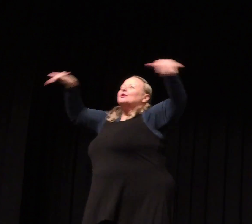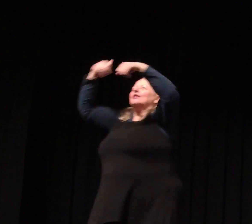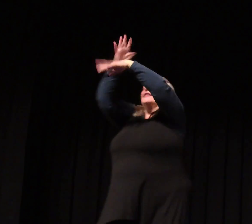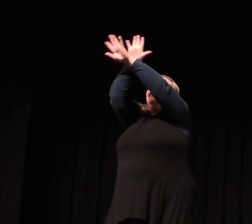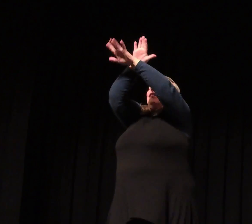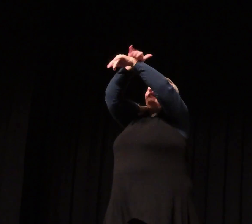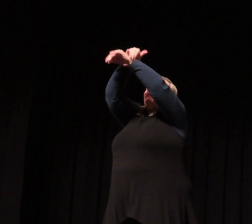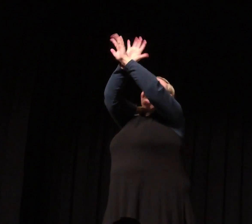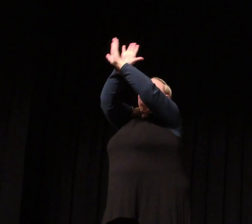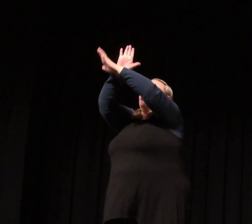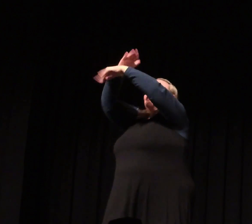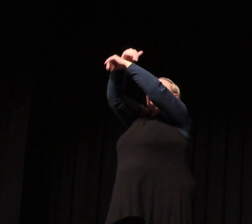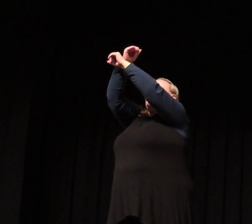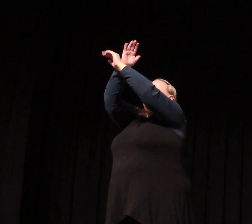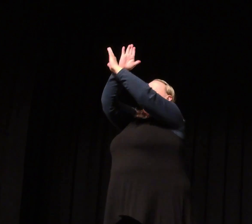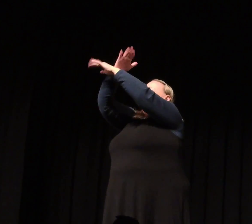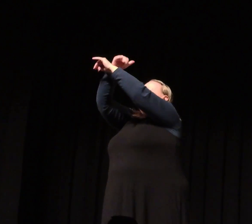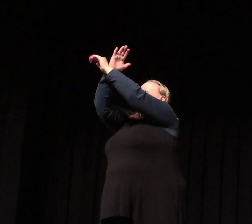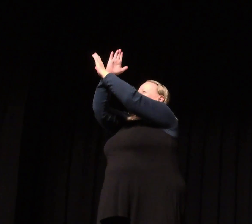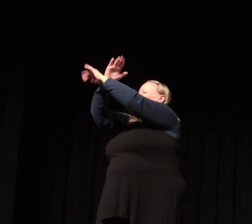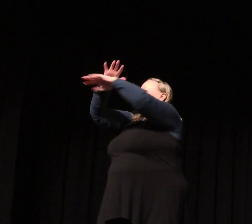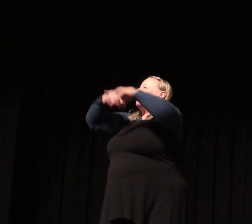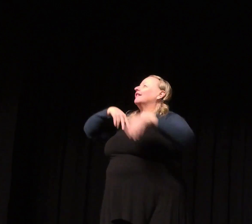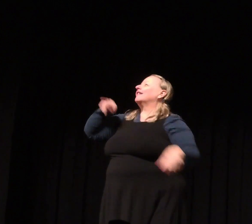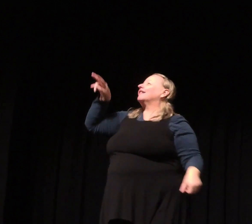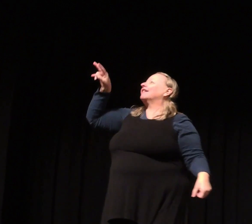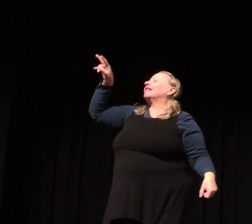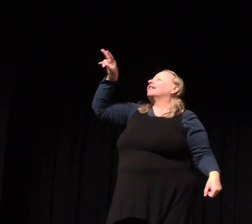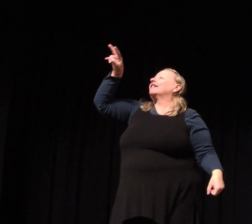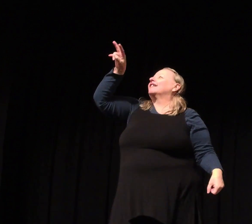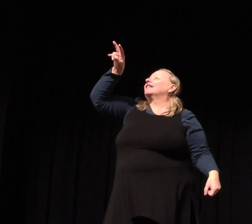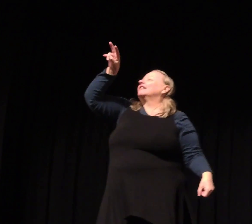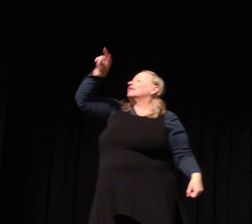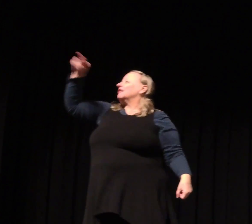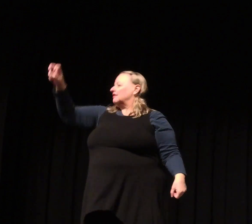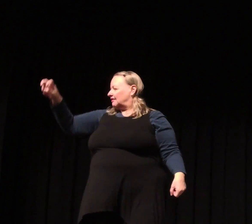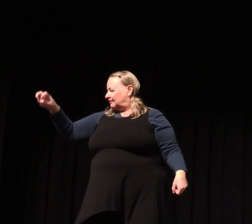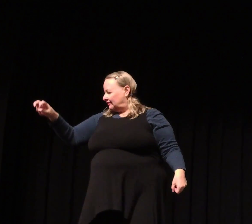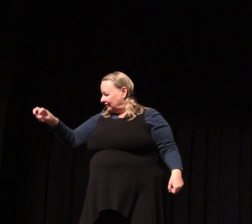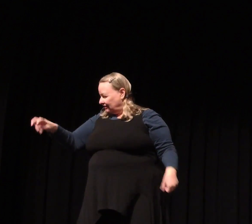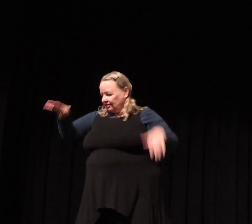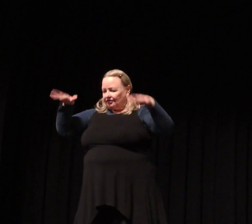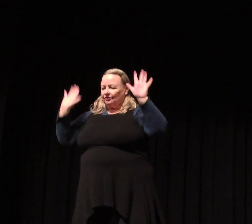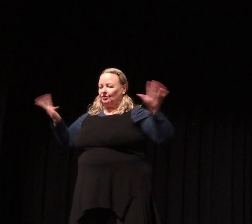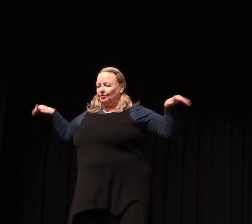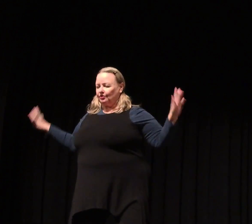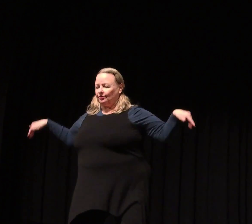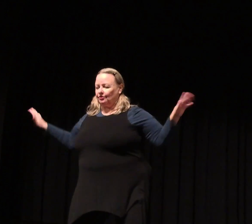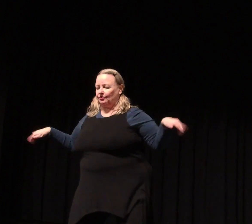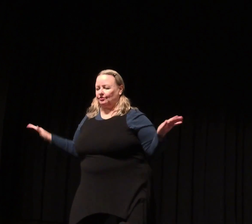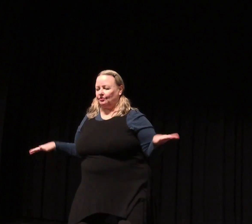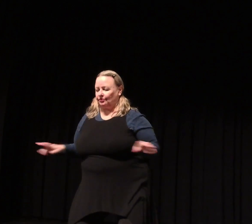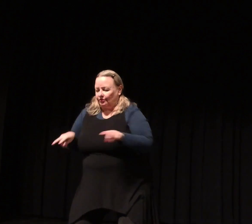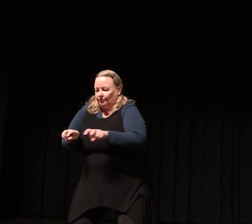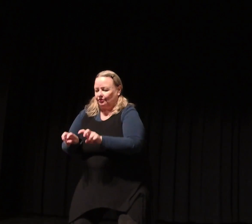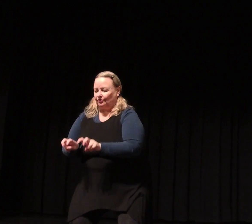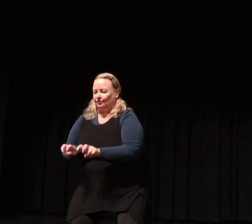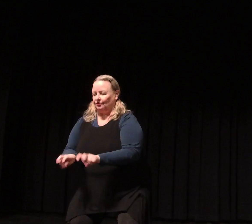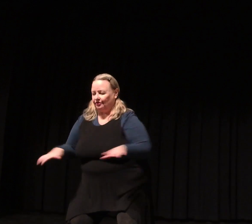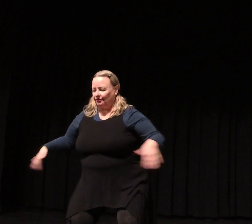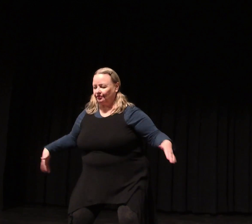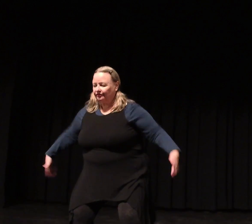wow. Les oiseaux volent alentour. Oh, que c'est magnifique. Ah, il y a un petit oiseau